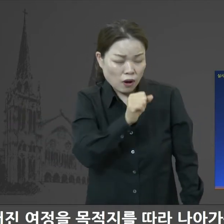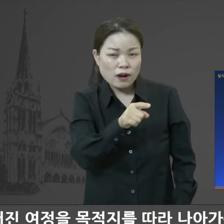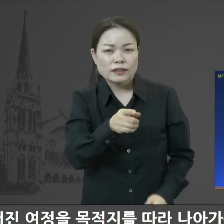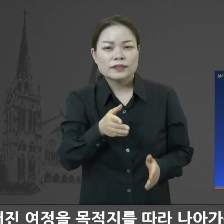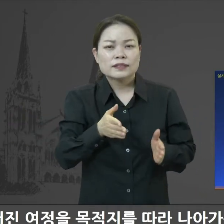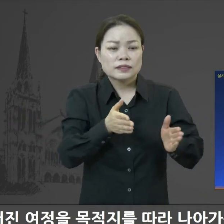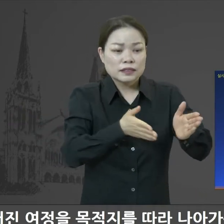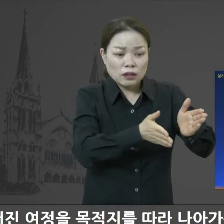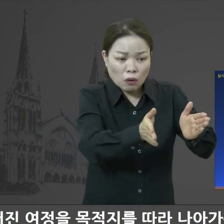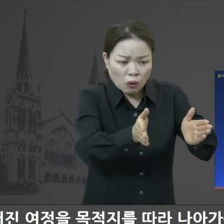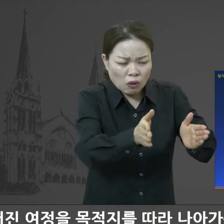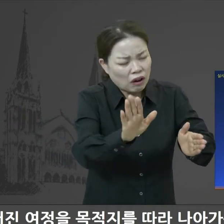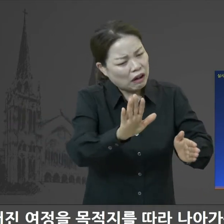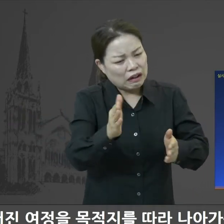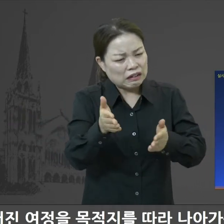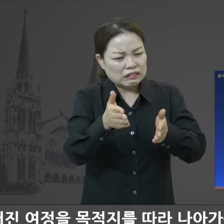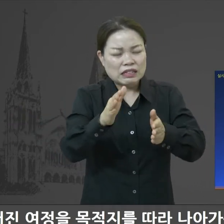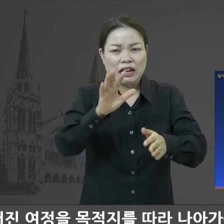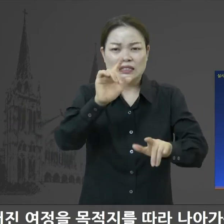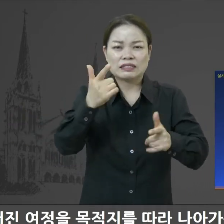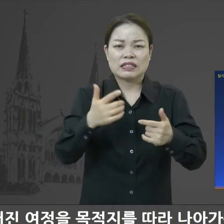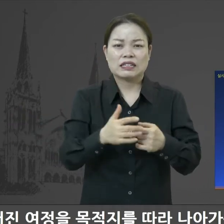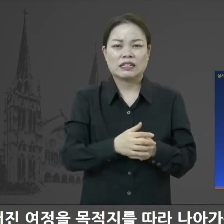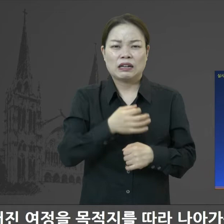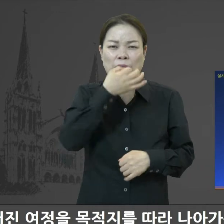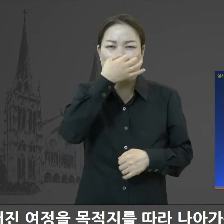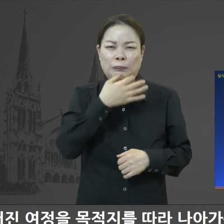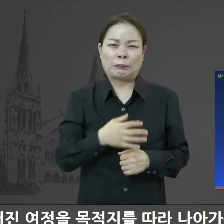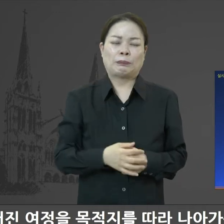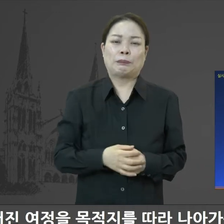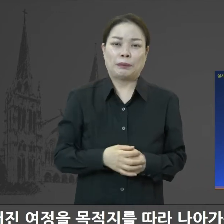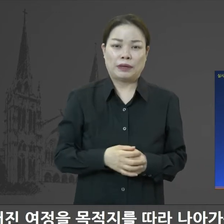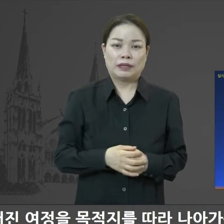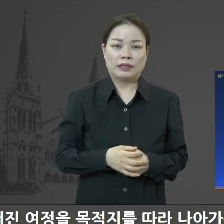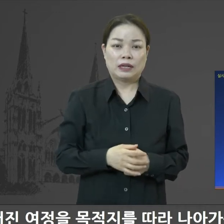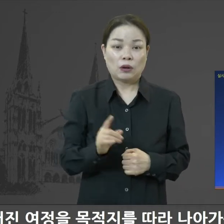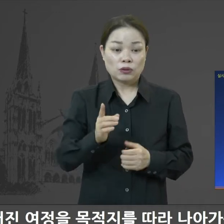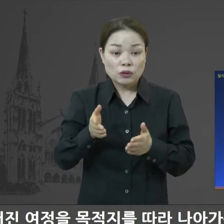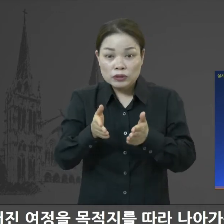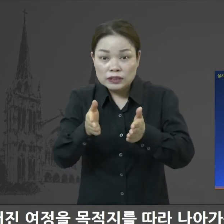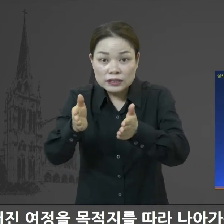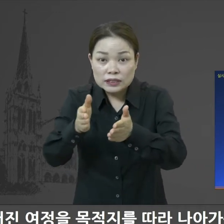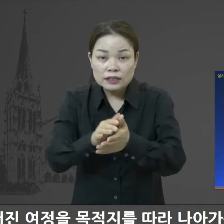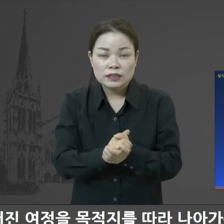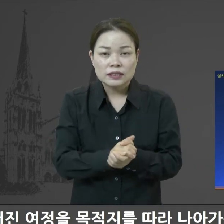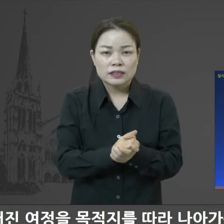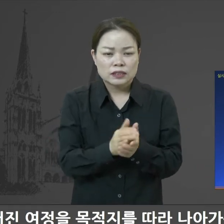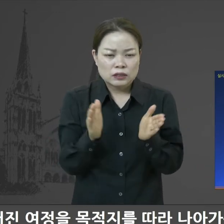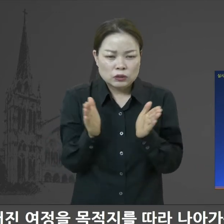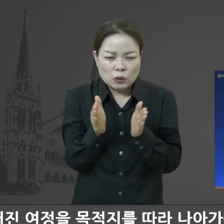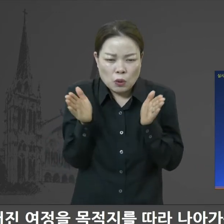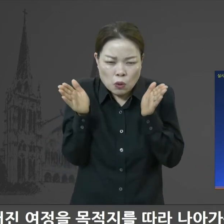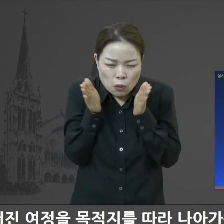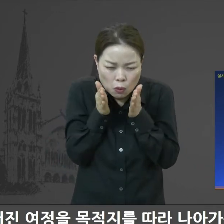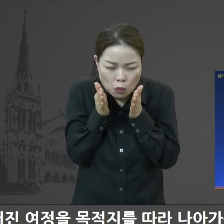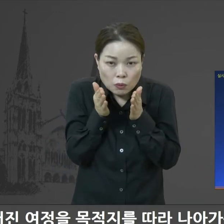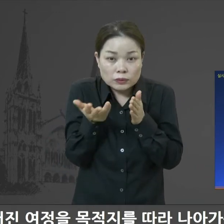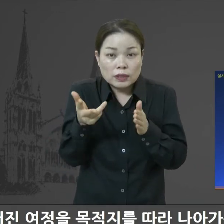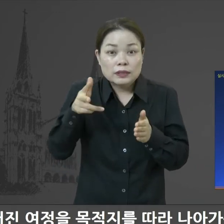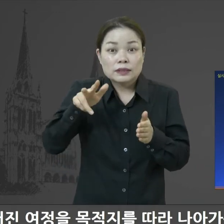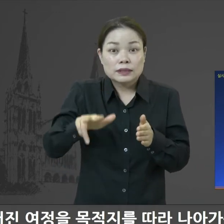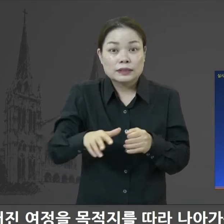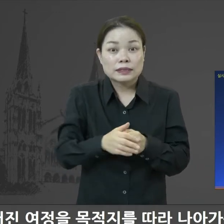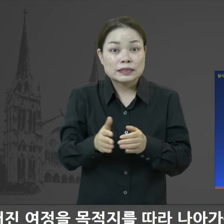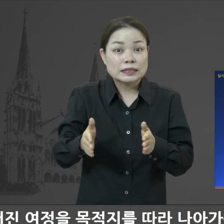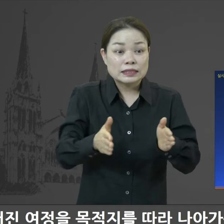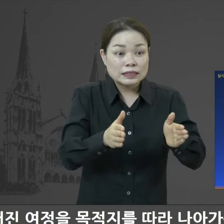길을 따라갔더니 이 길이 아니네, 더 힘들어지는 길도 있고요. 어떤 길은 좁고 협착해 보이지만